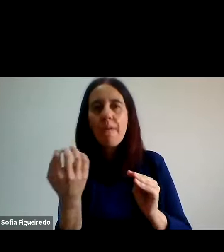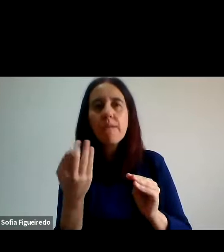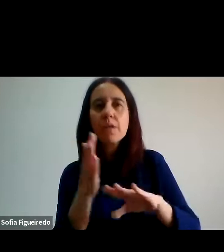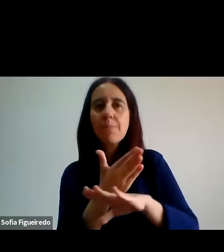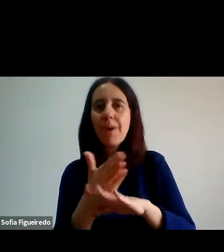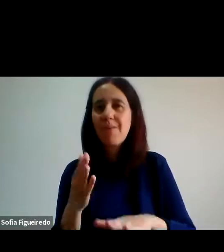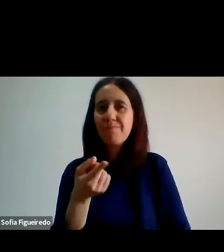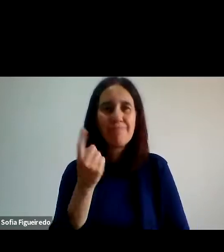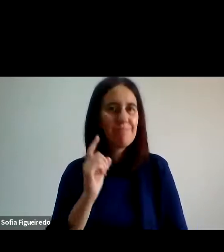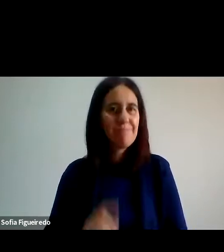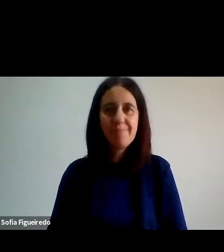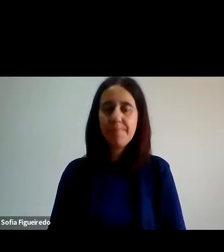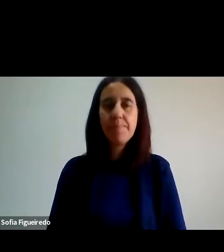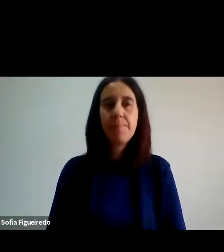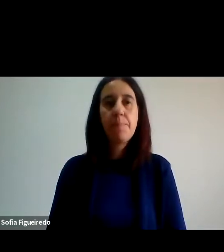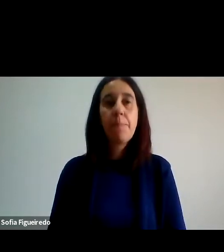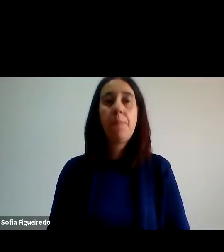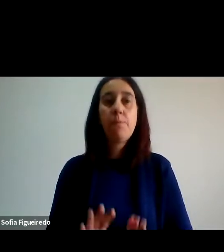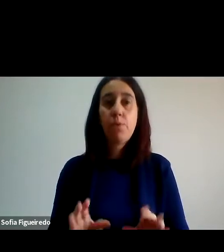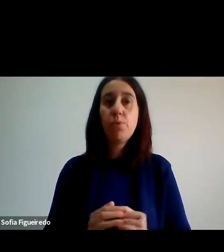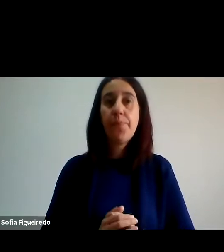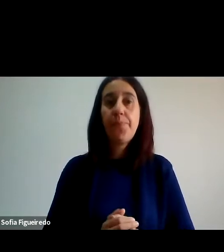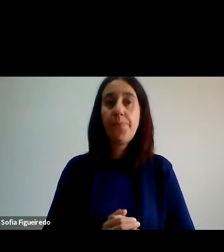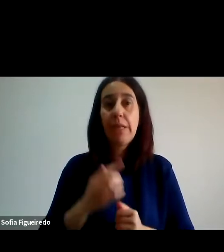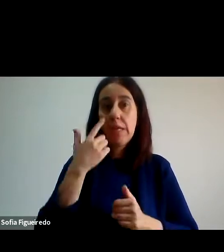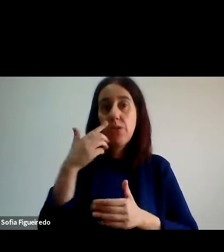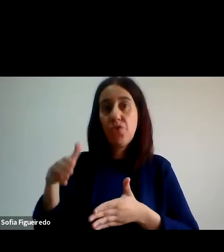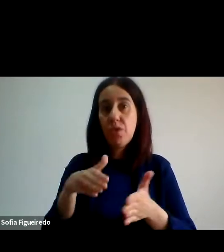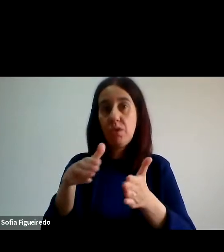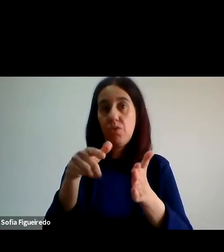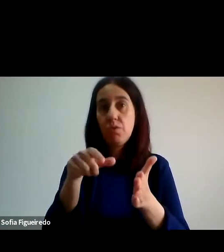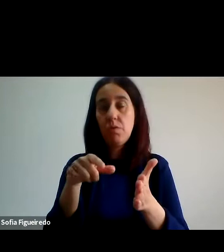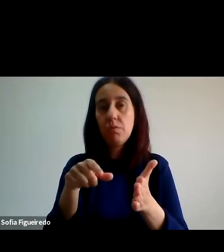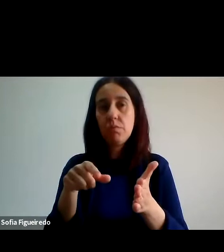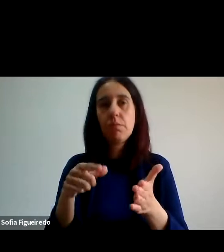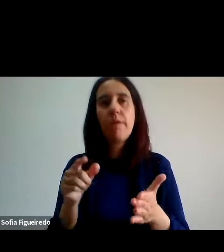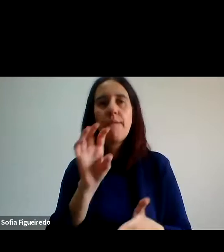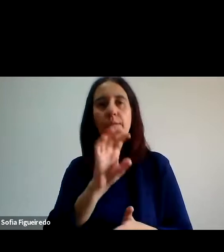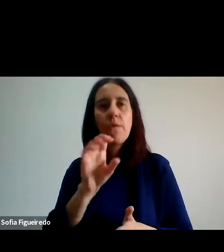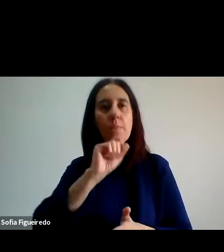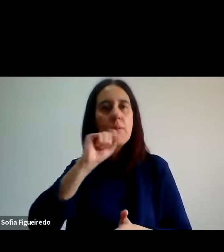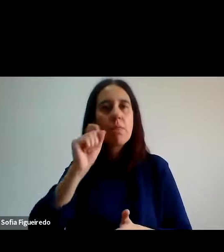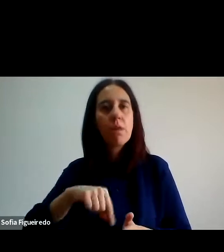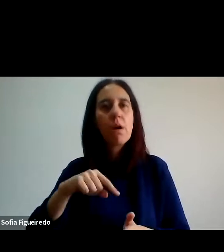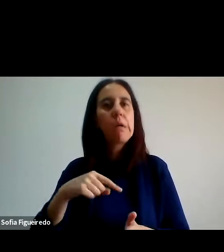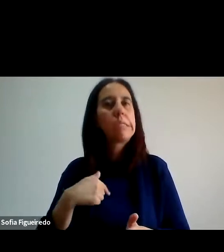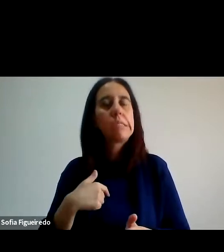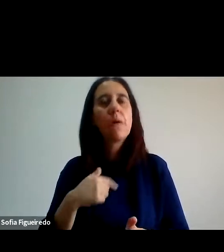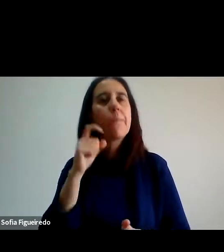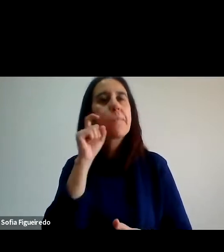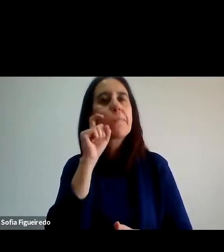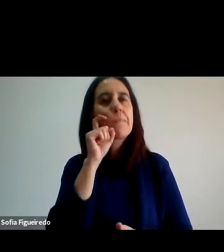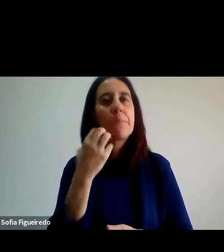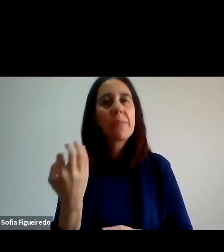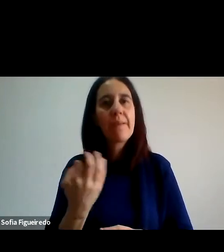separada. Portanto, essa estratégia é a forma que nós podemos ter de assegurar que efetivamente